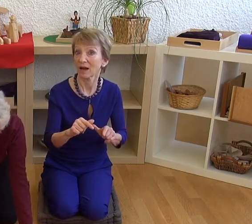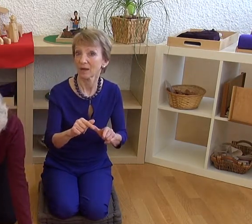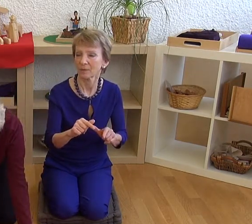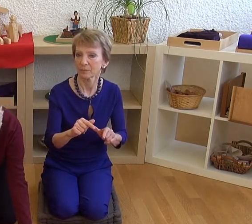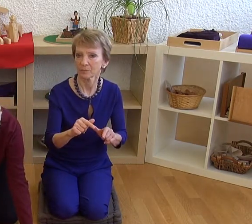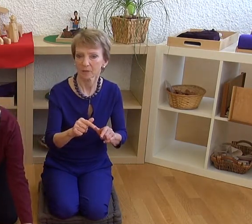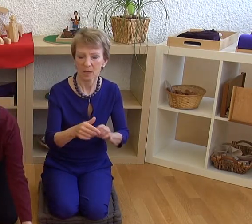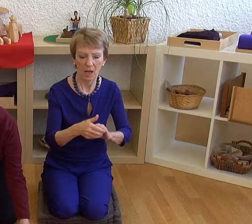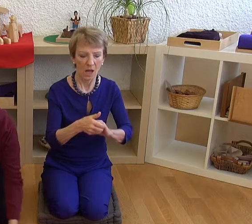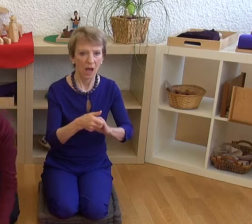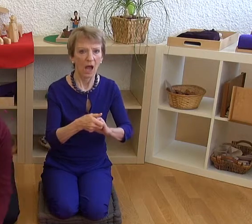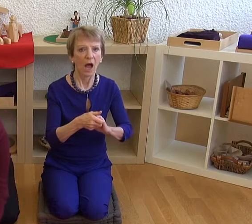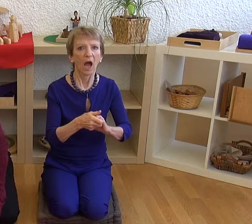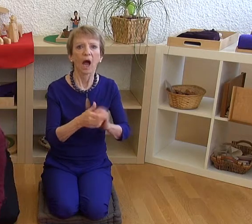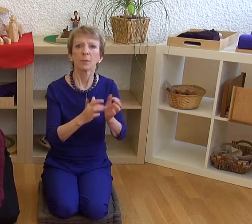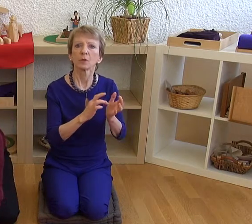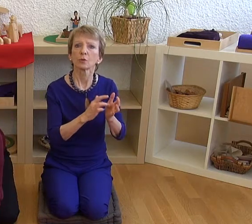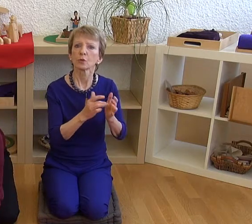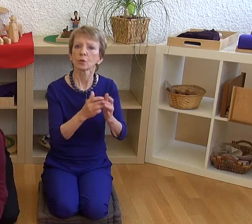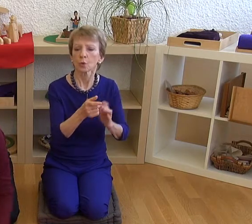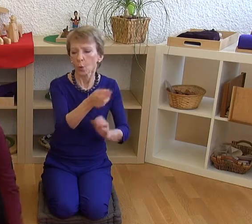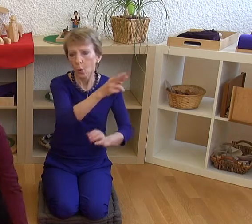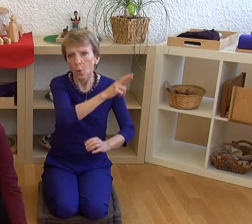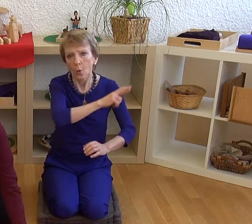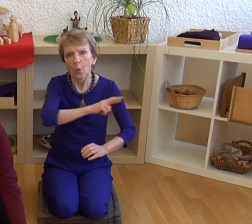Les disciples sont retournés à Jérusalem.